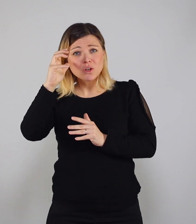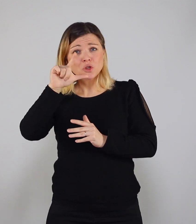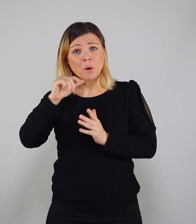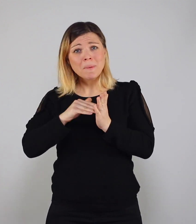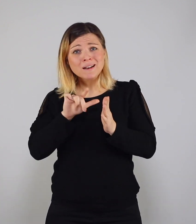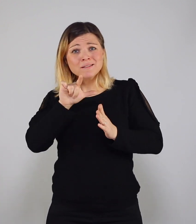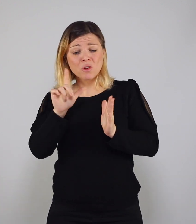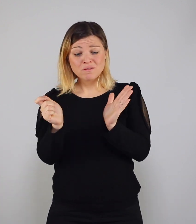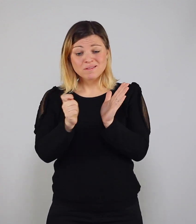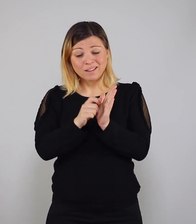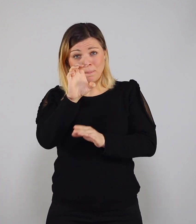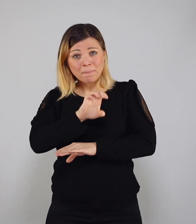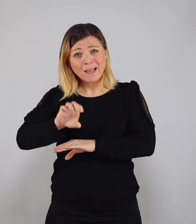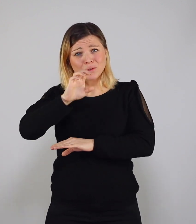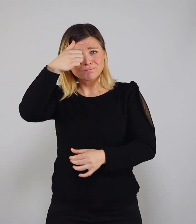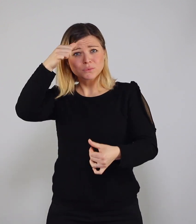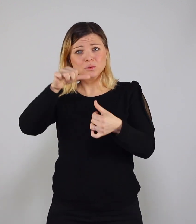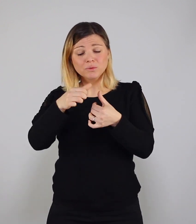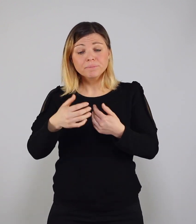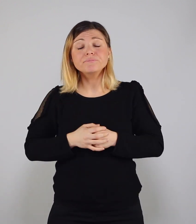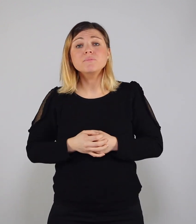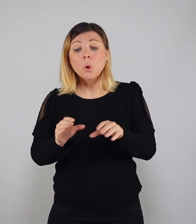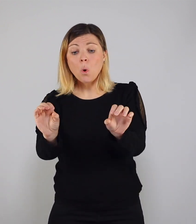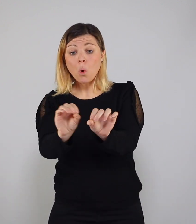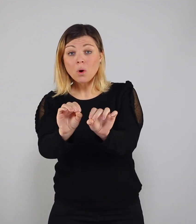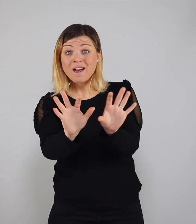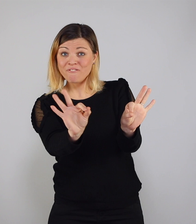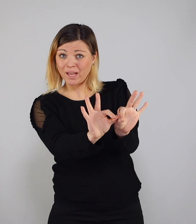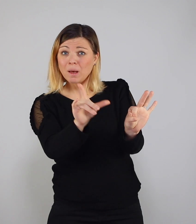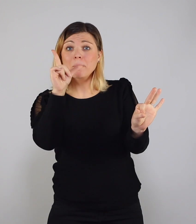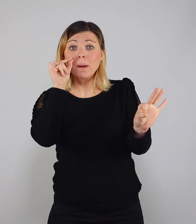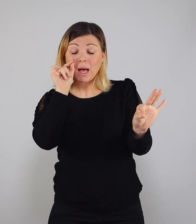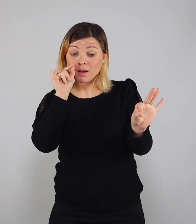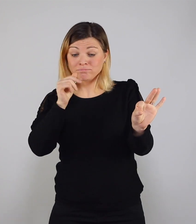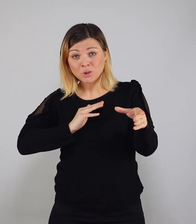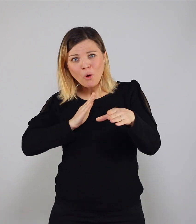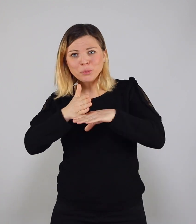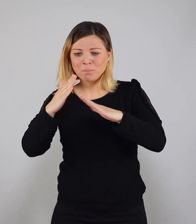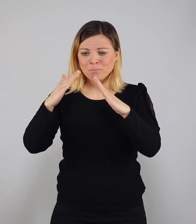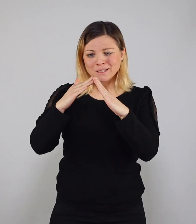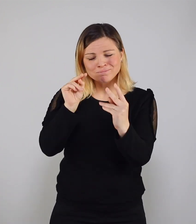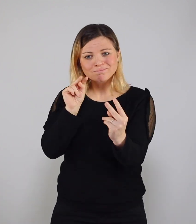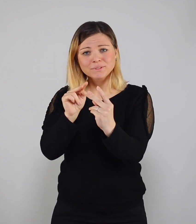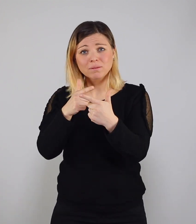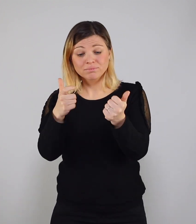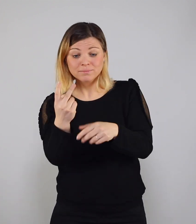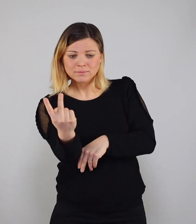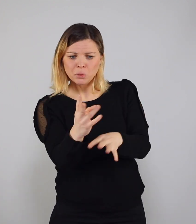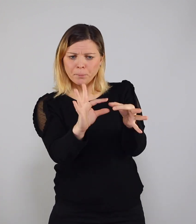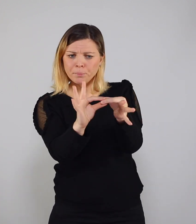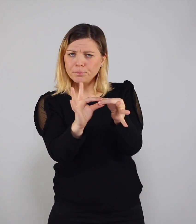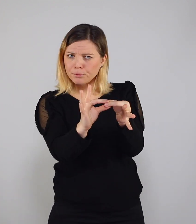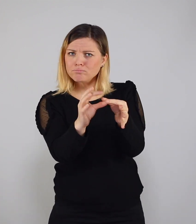1er août 2002. C'était un mercredi. J'étais en visite chez mon oncle, le frère de mon